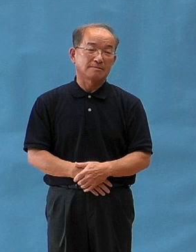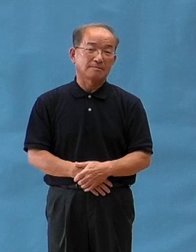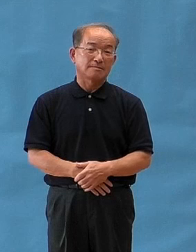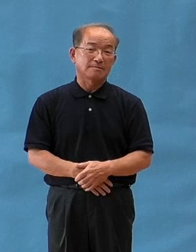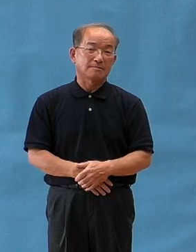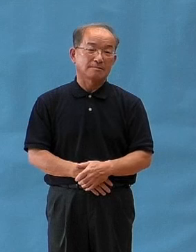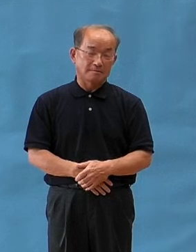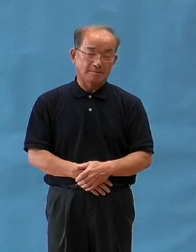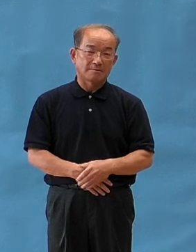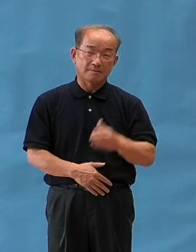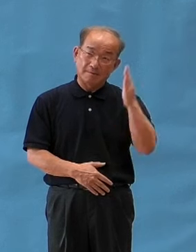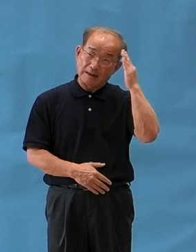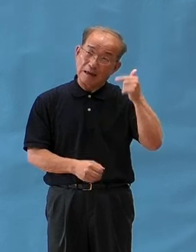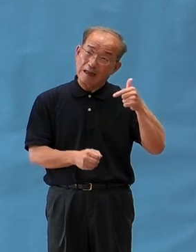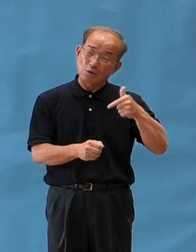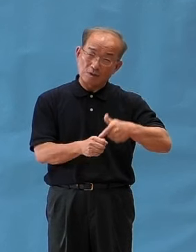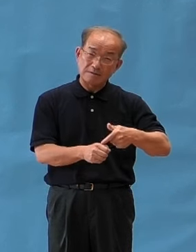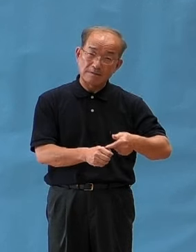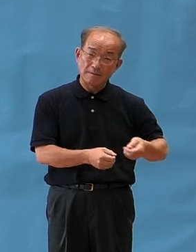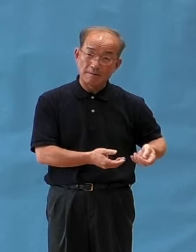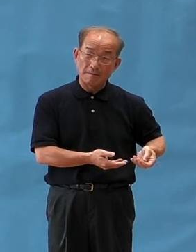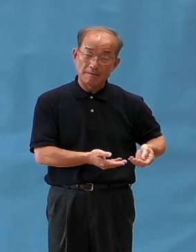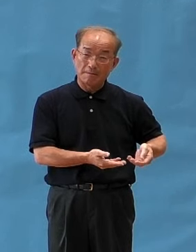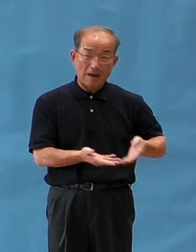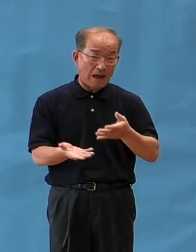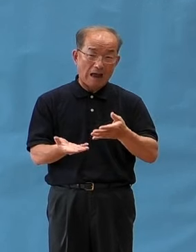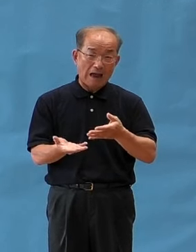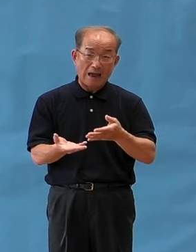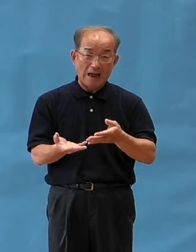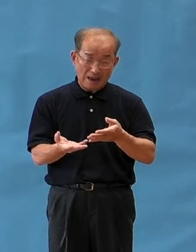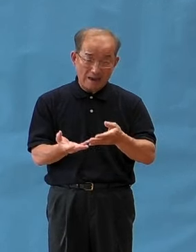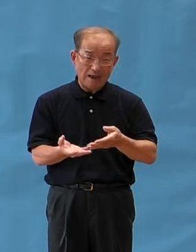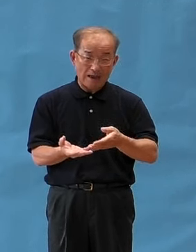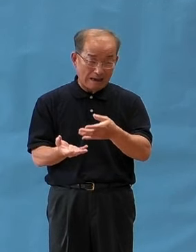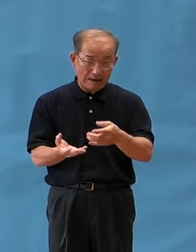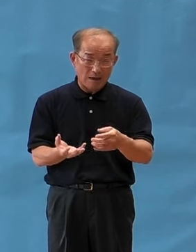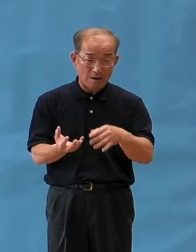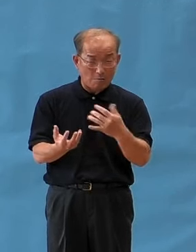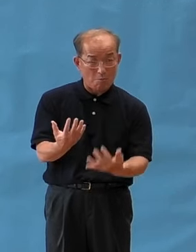ガソリン撒いてるのと同じ。破滅的だと思います。